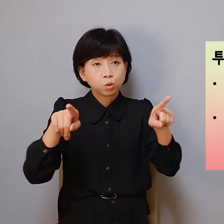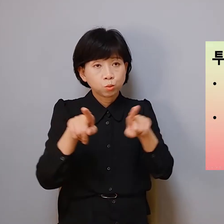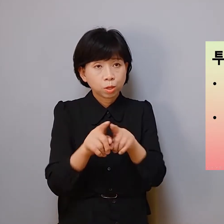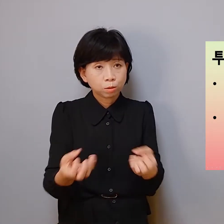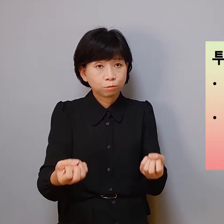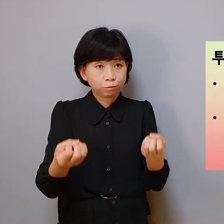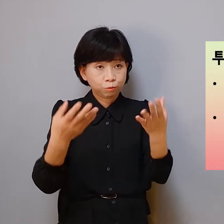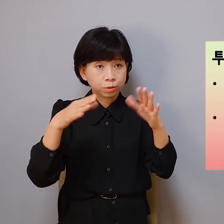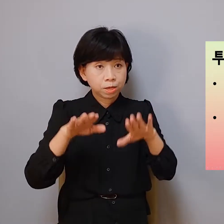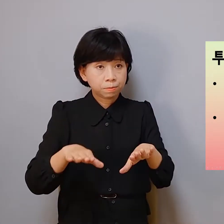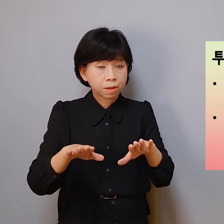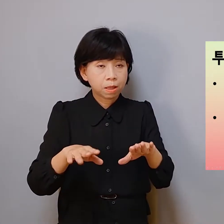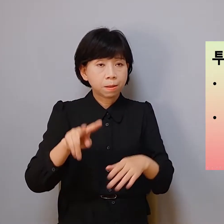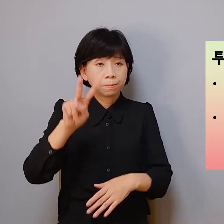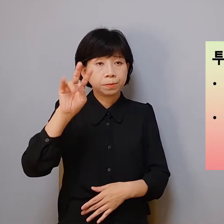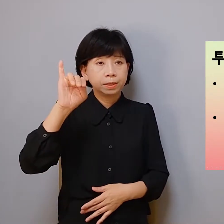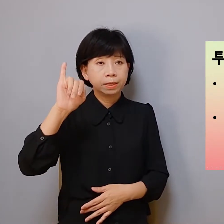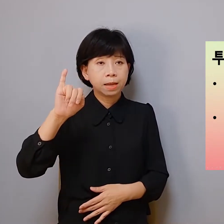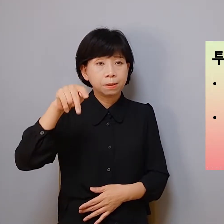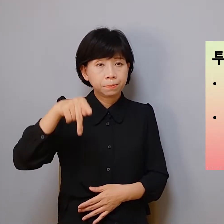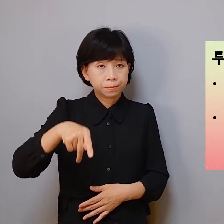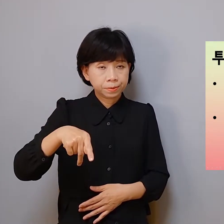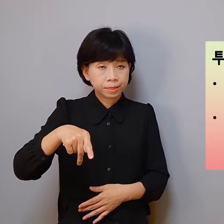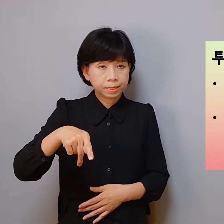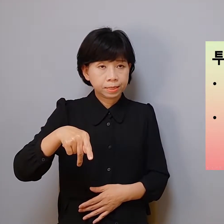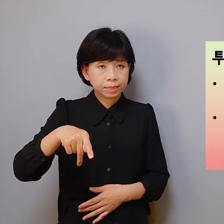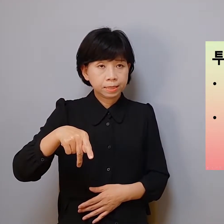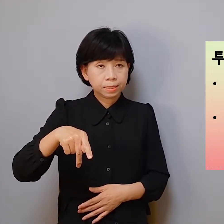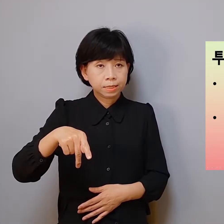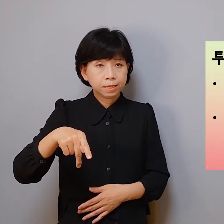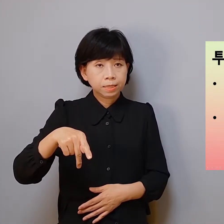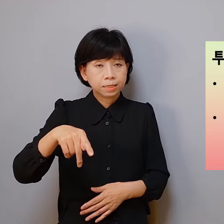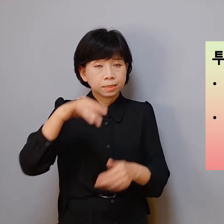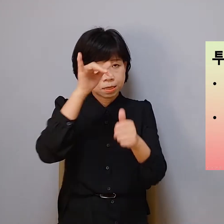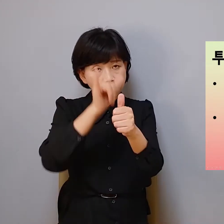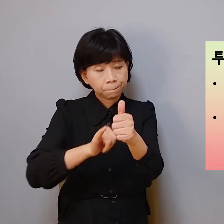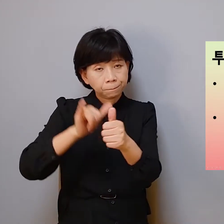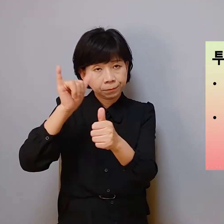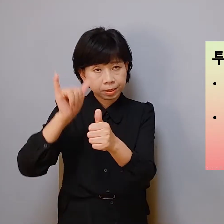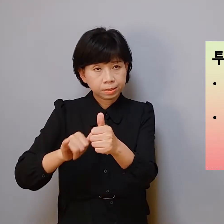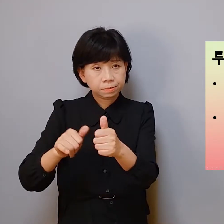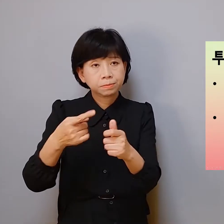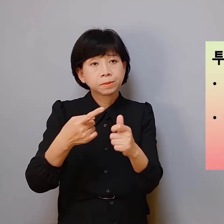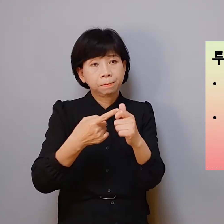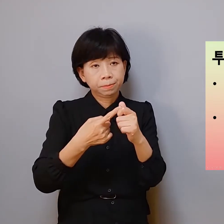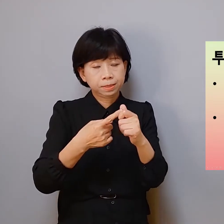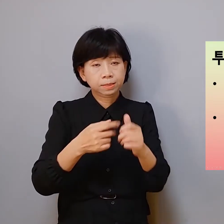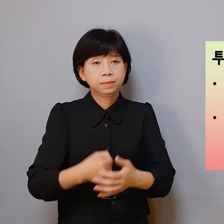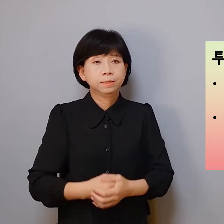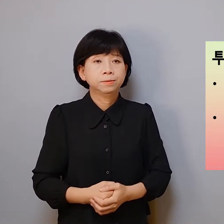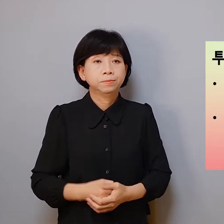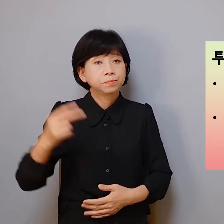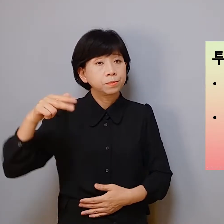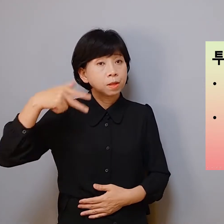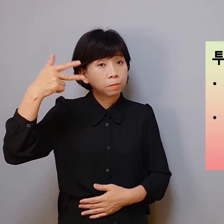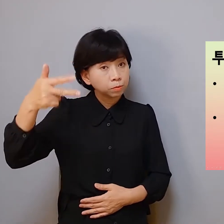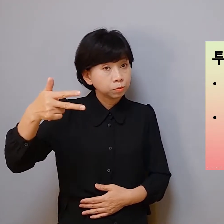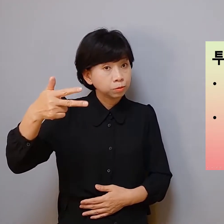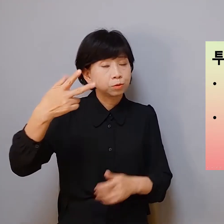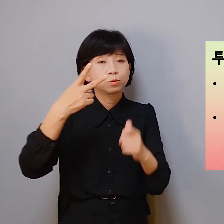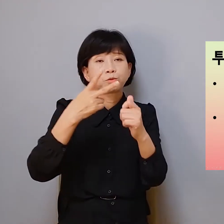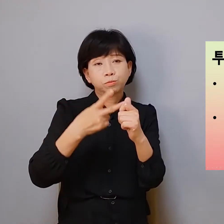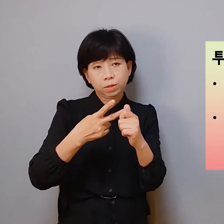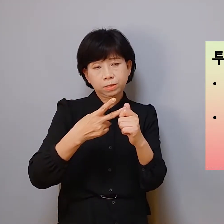투게더 축제 이번 주는 VIP를 위한 섬김 1주간입니다. 다음 주는 VIP를 위한